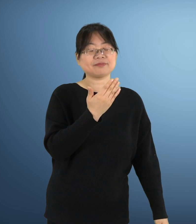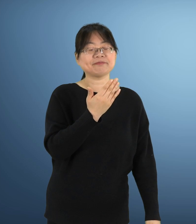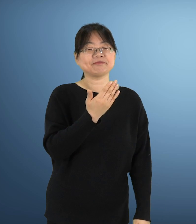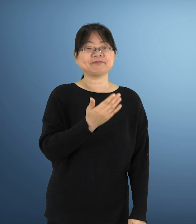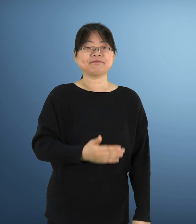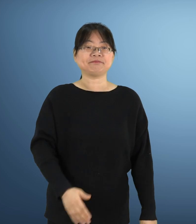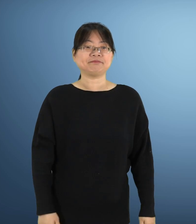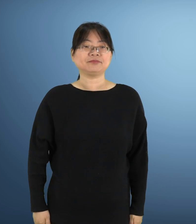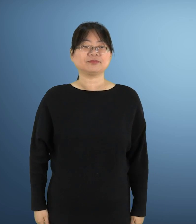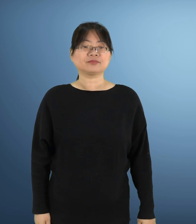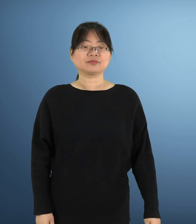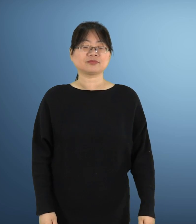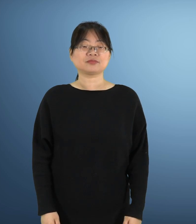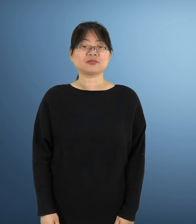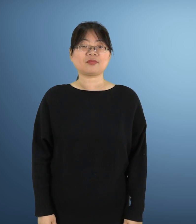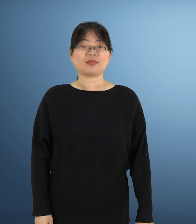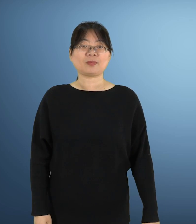여러분,